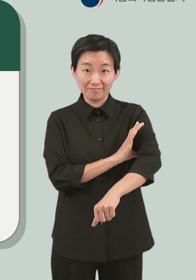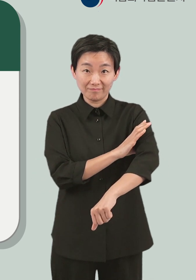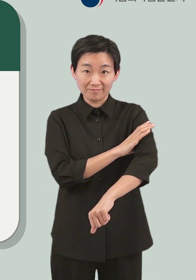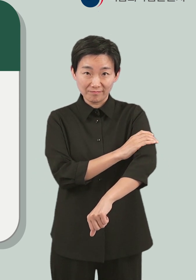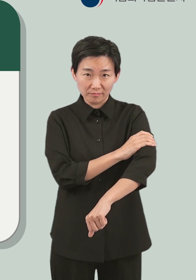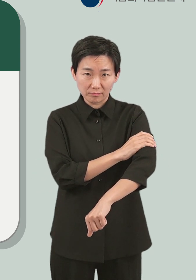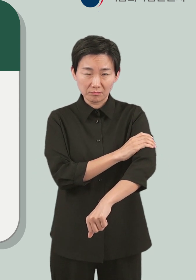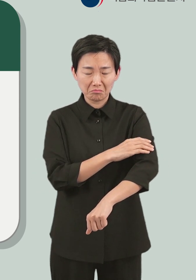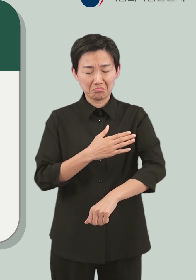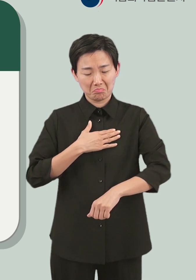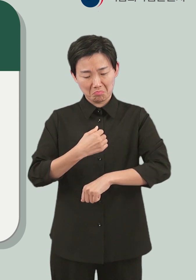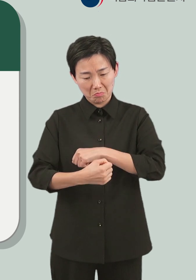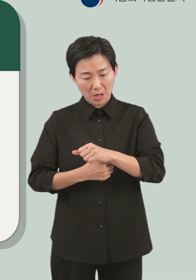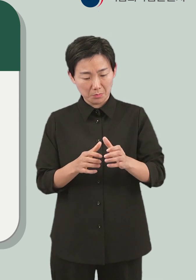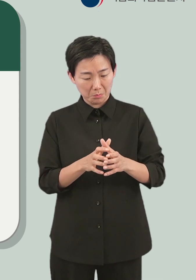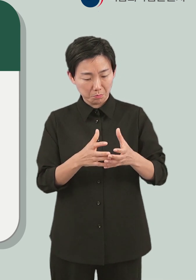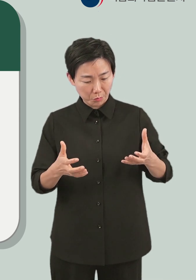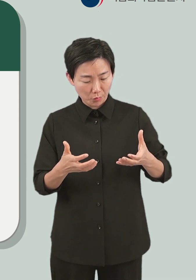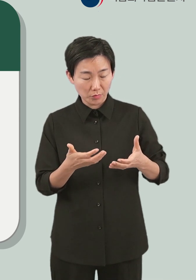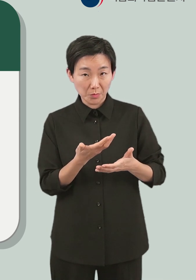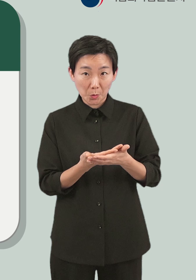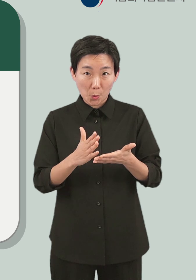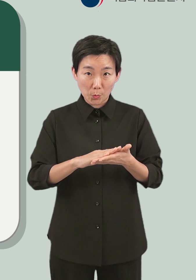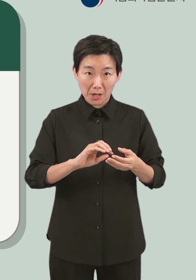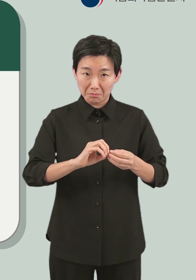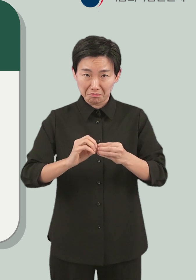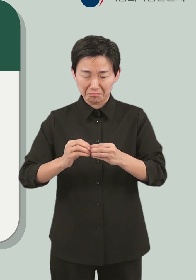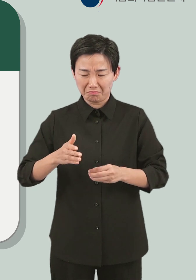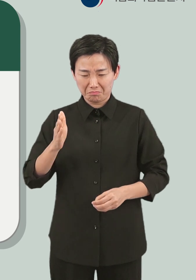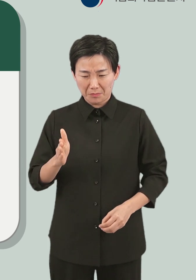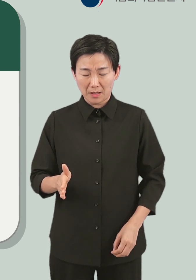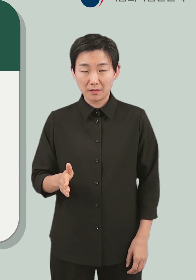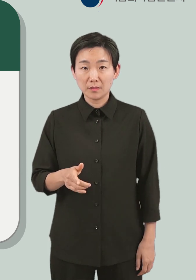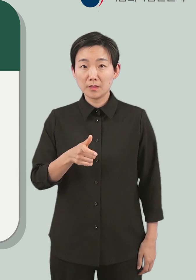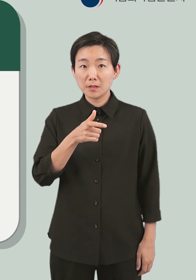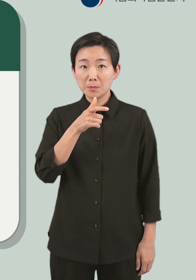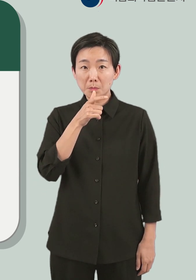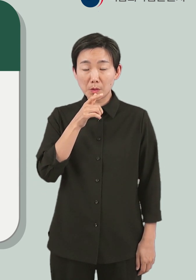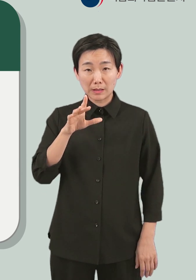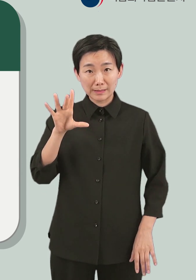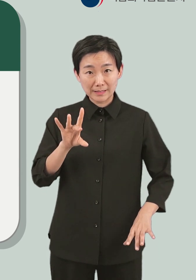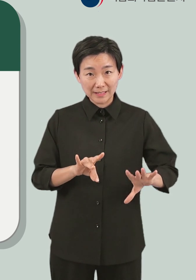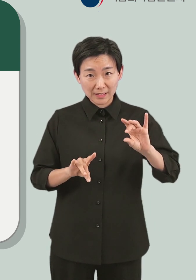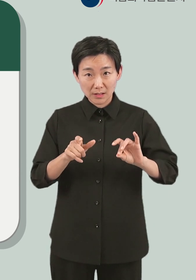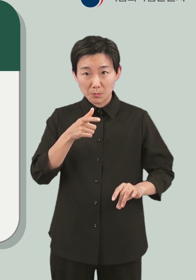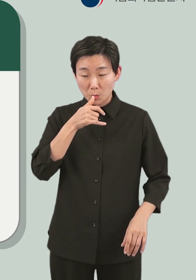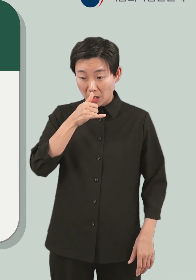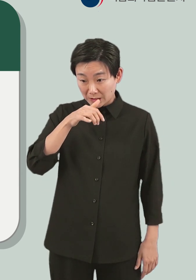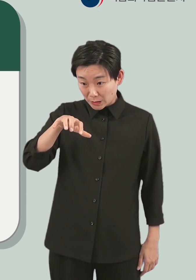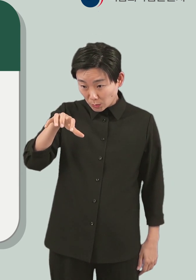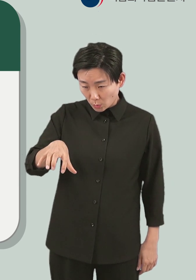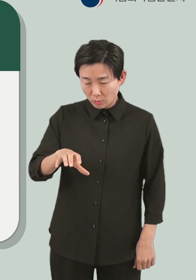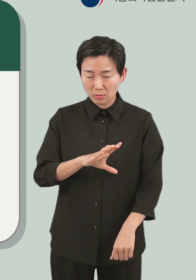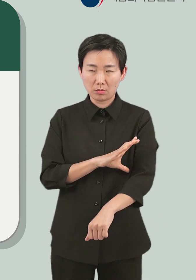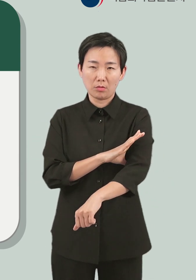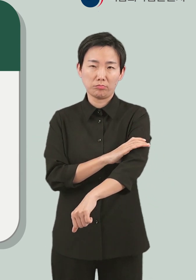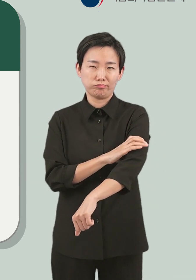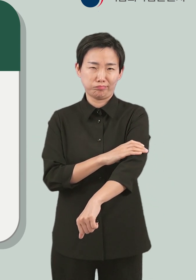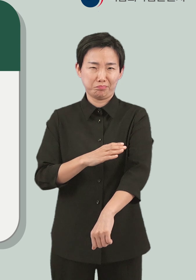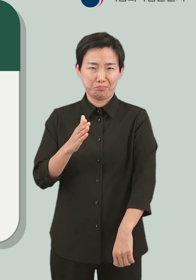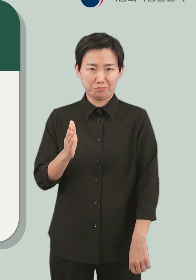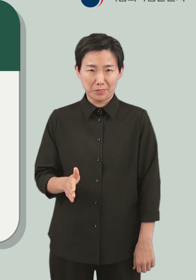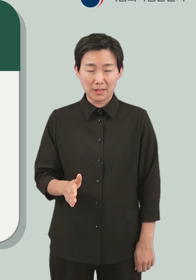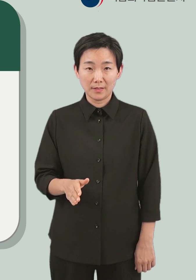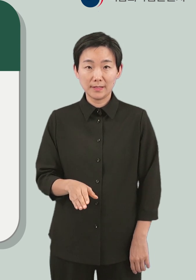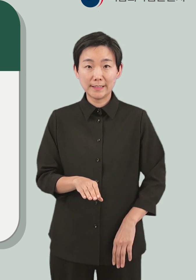않습니다. 혈압계나 구성품은 분해하거나 수리하지 않습니다. 습기가 많거나 물이 닿는 곳에서는 사용하지